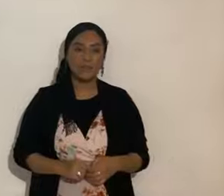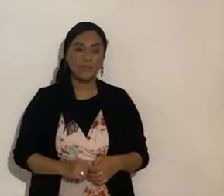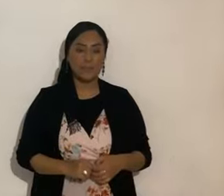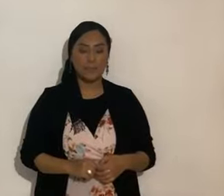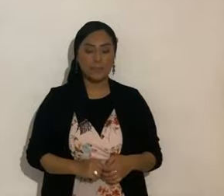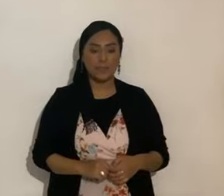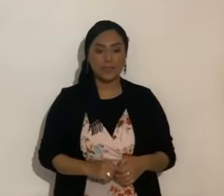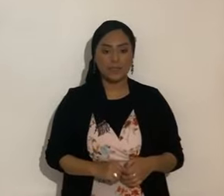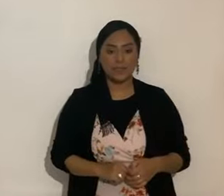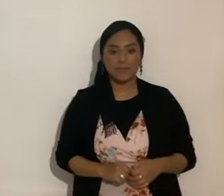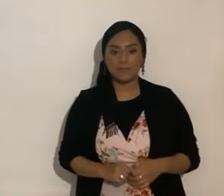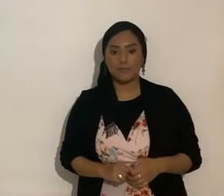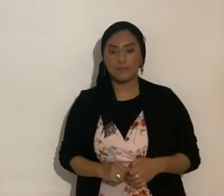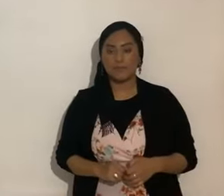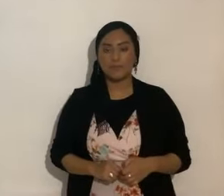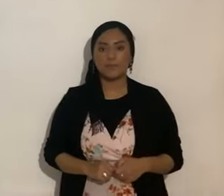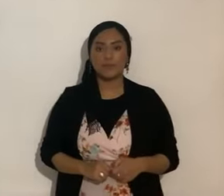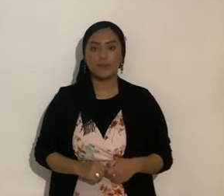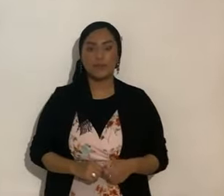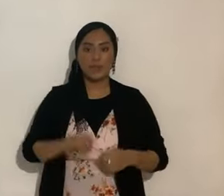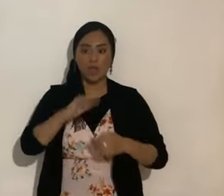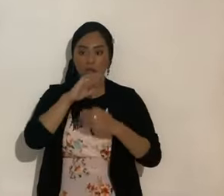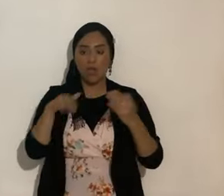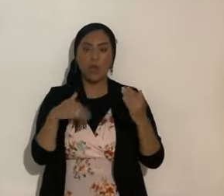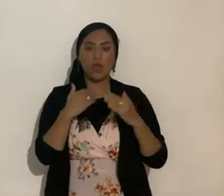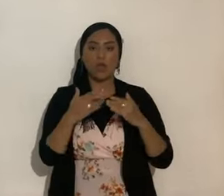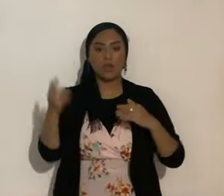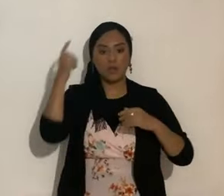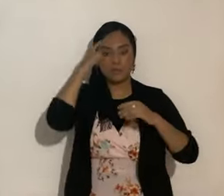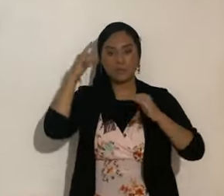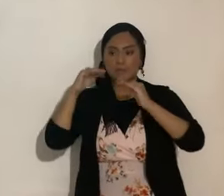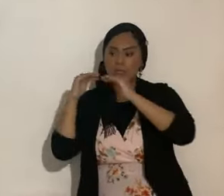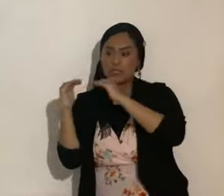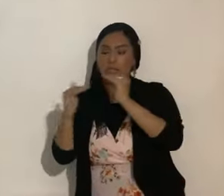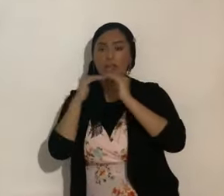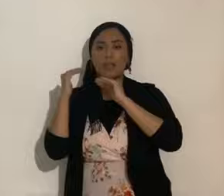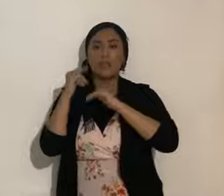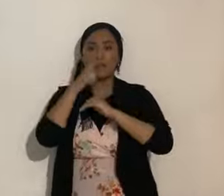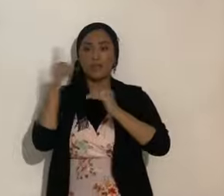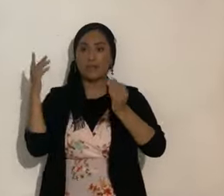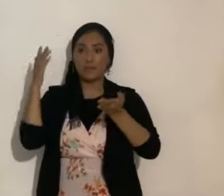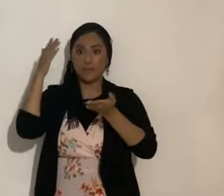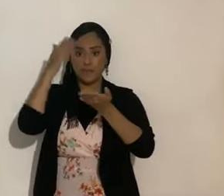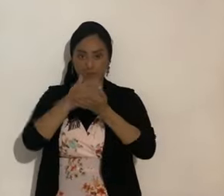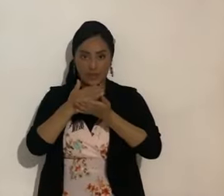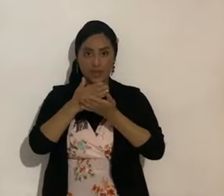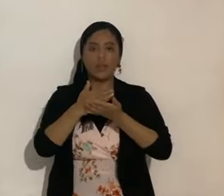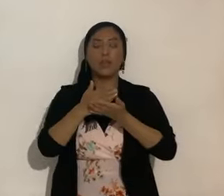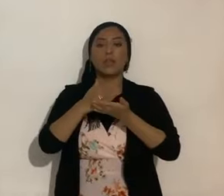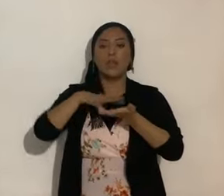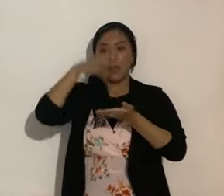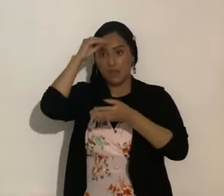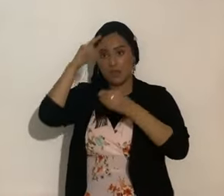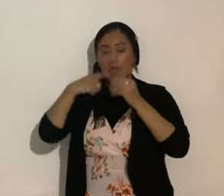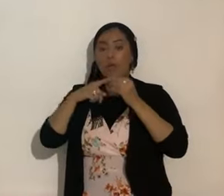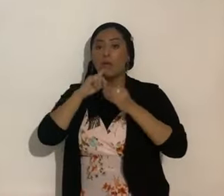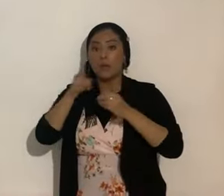mismo. Sin embargo, todos somos tratados de igual forma si llegaste al reino, lo repito, hace 20